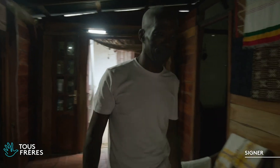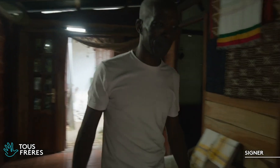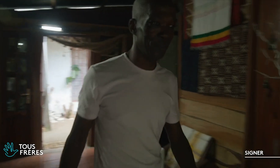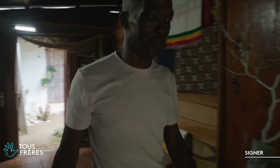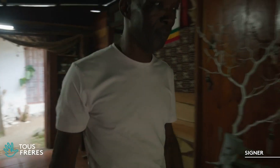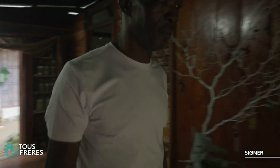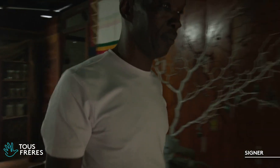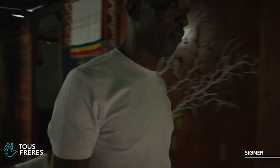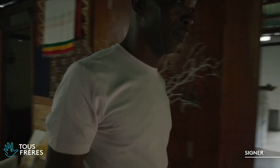Alors, je suis née